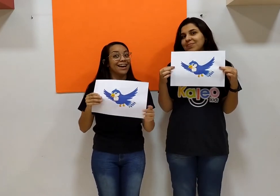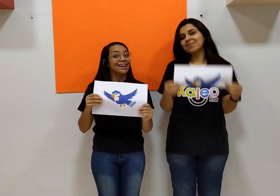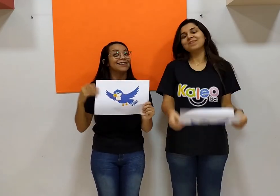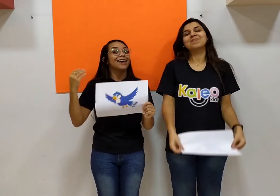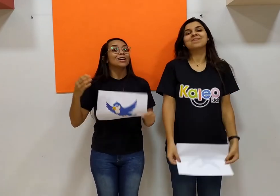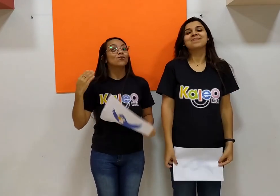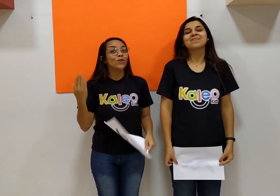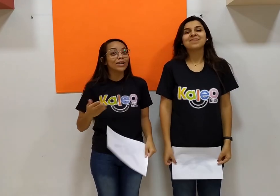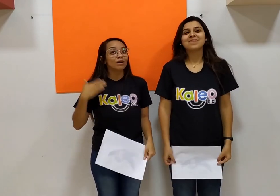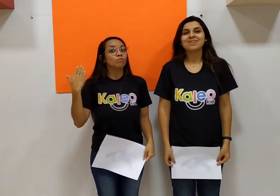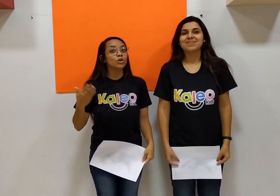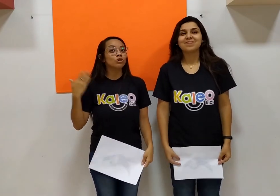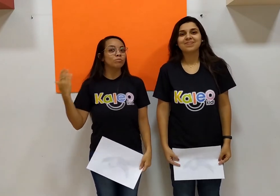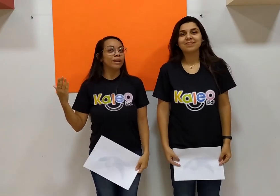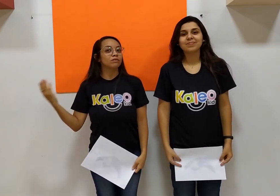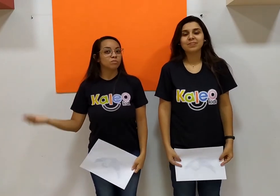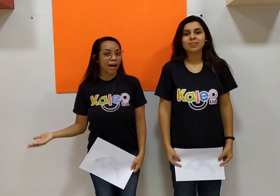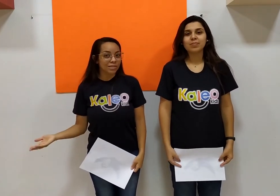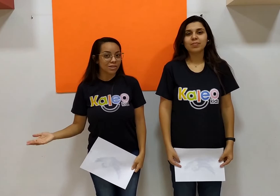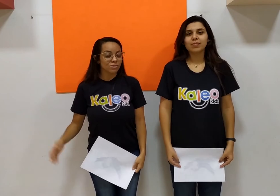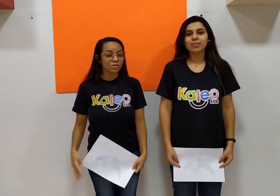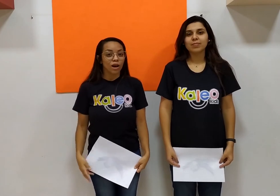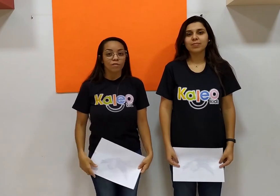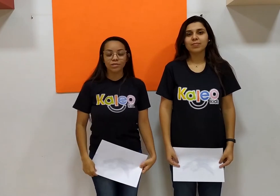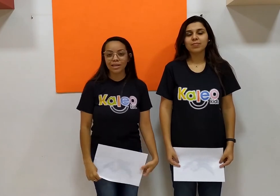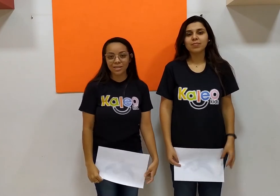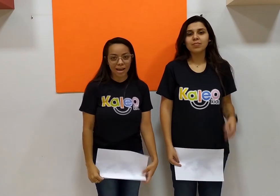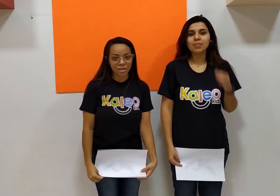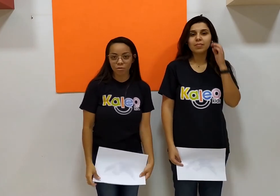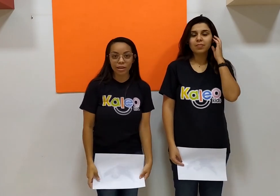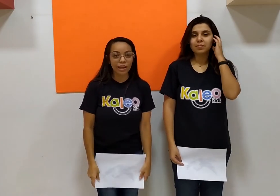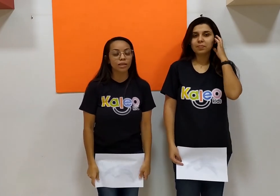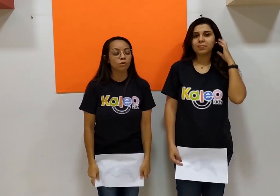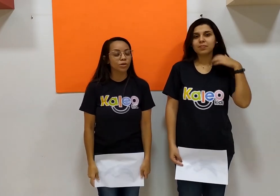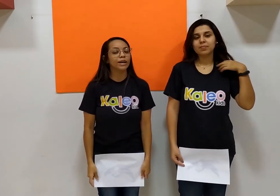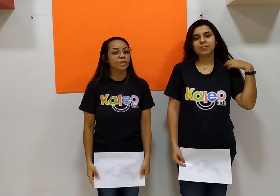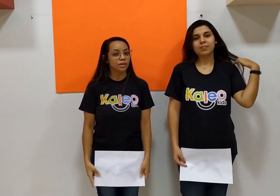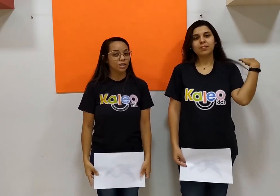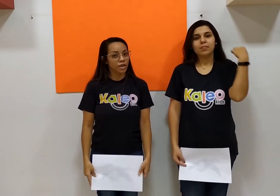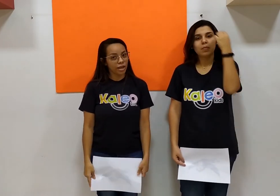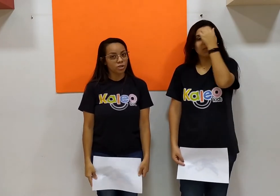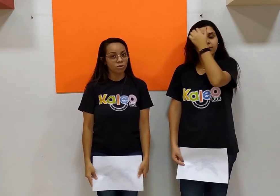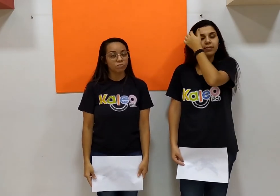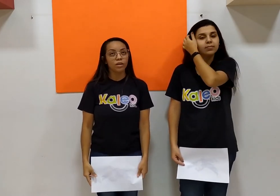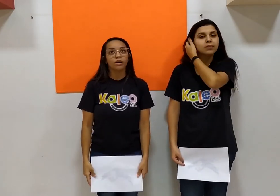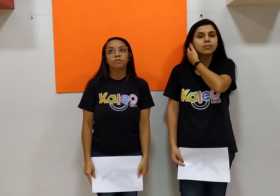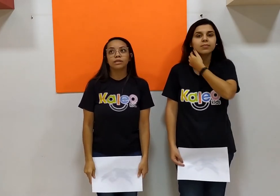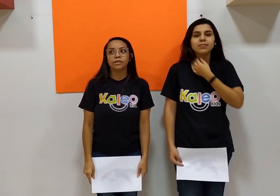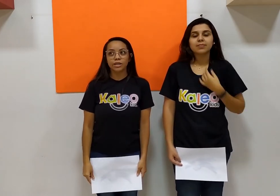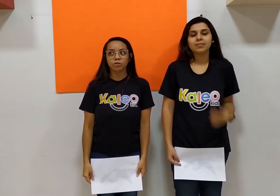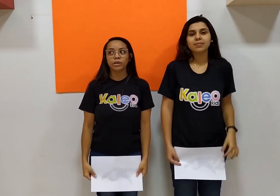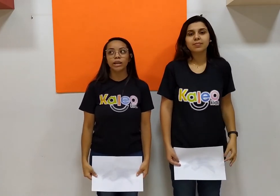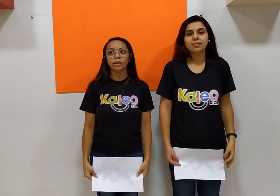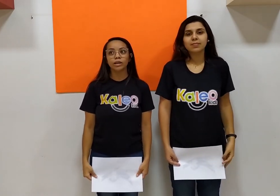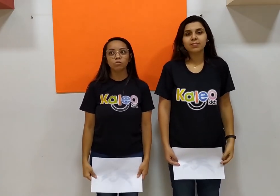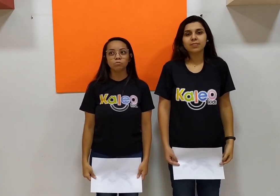e ele cuida muito bem dos pássaros, vocês acham que ele não cuidaria da gente? Vocês acham que ele não